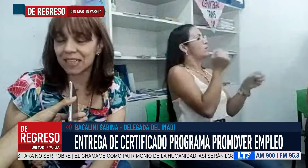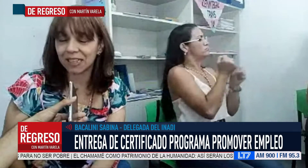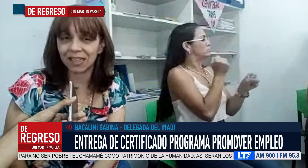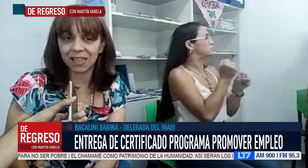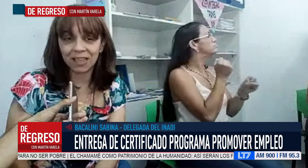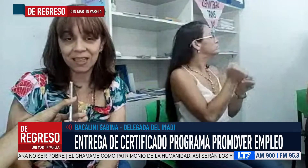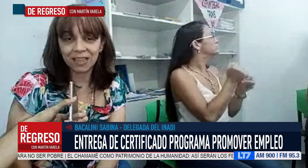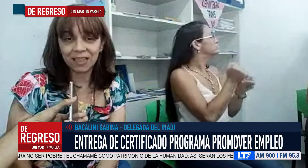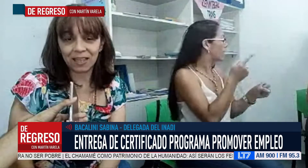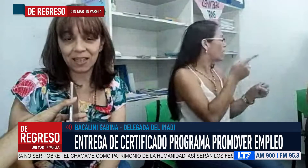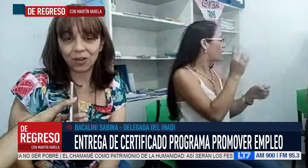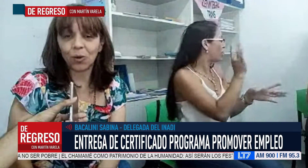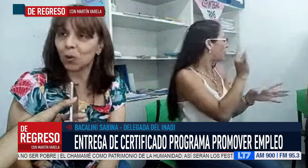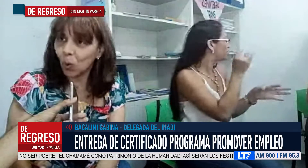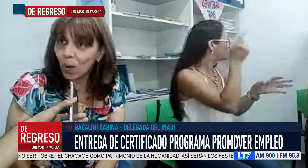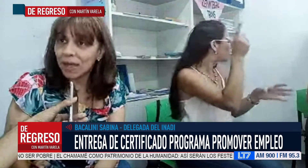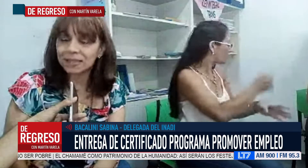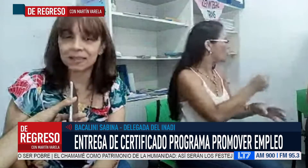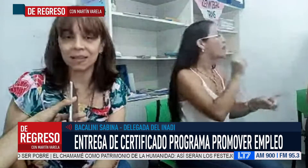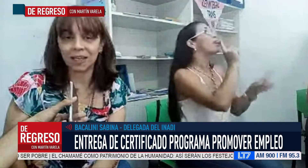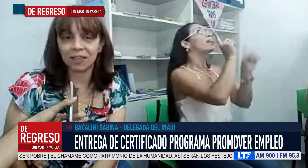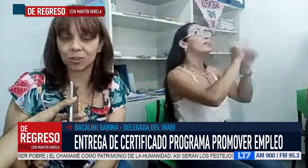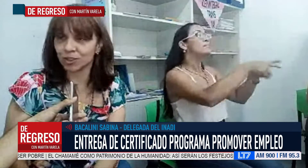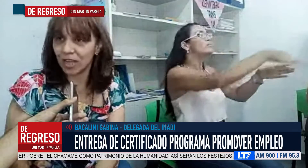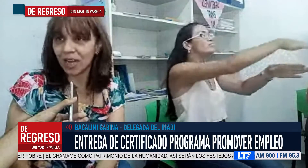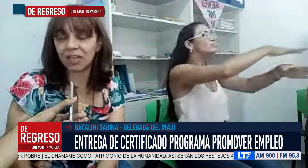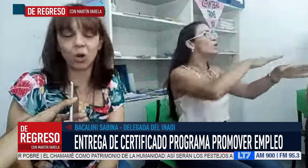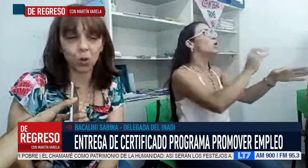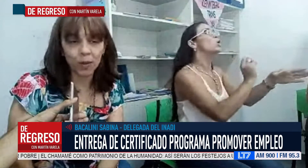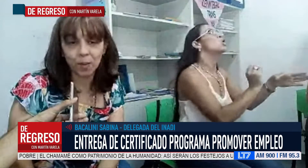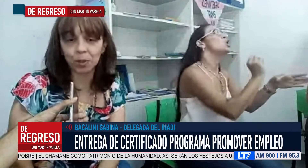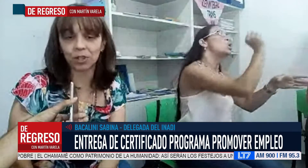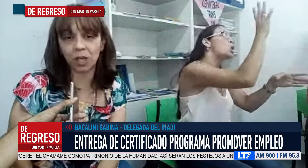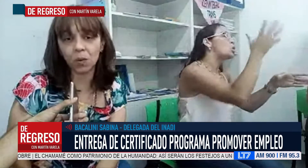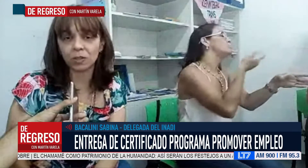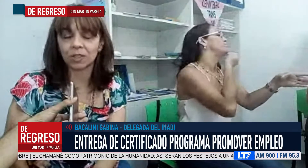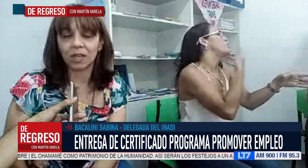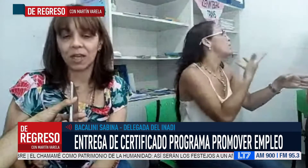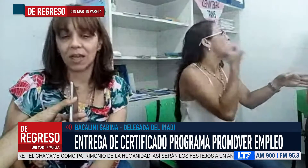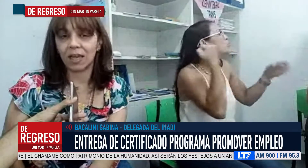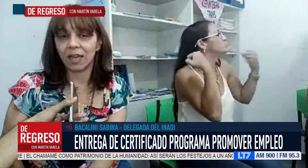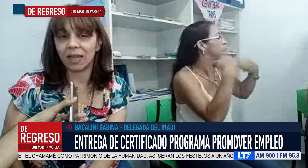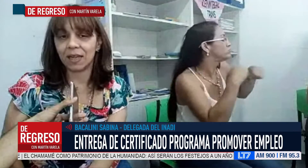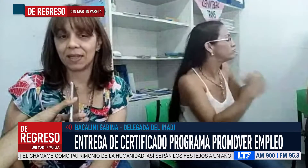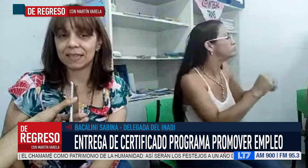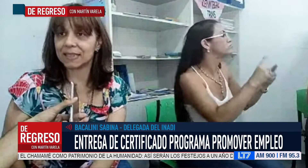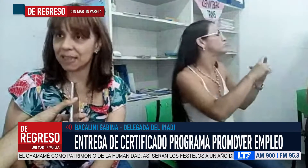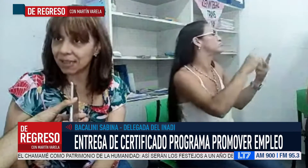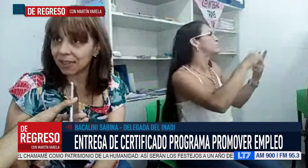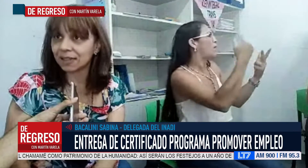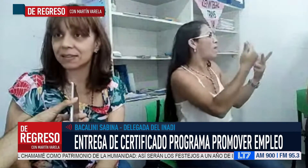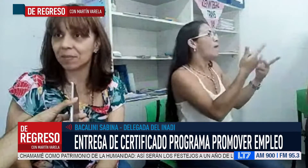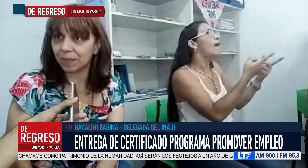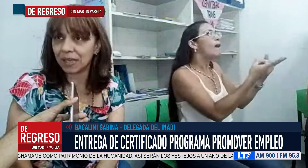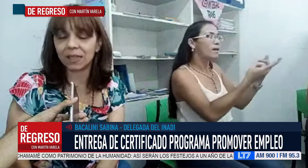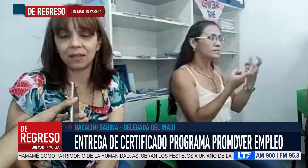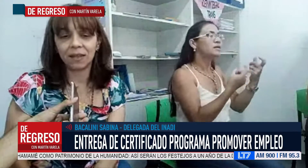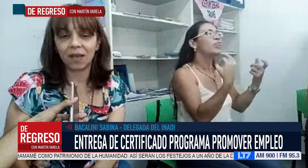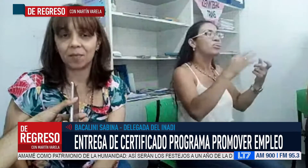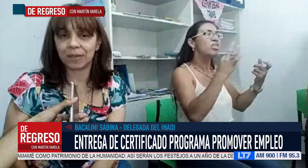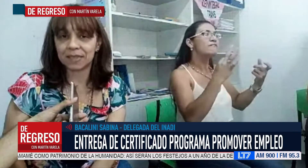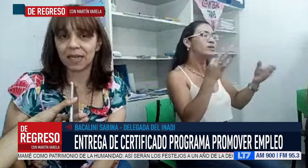ya que los clubes sociales, los clubes deportivos, necesitan